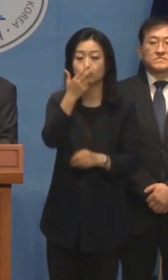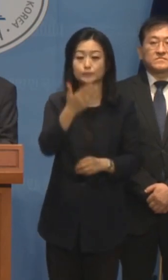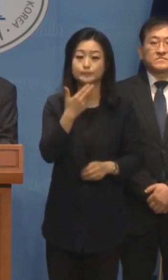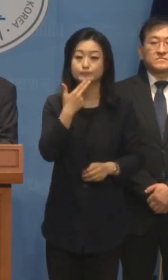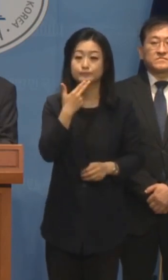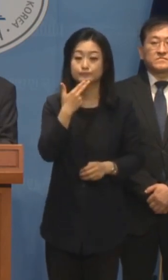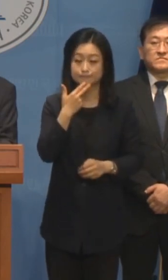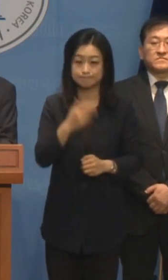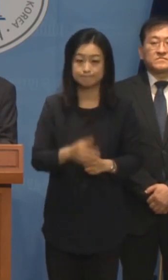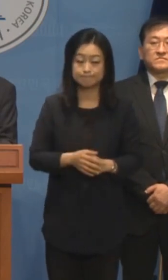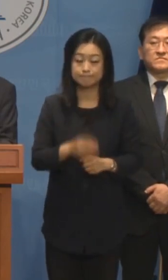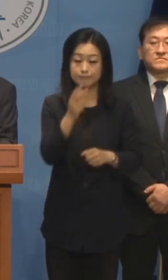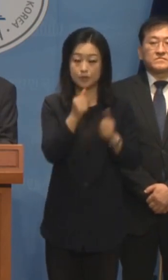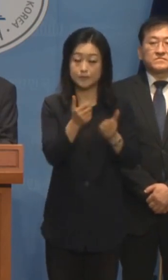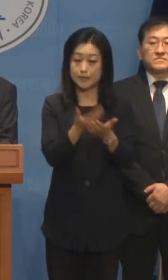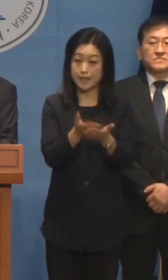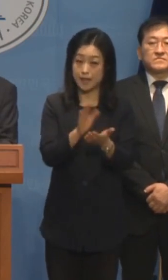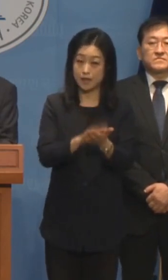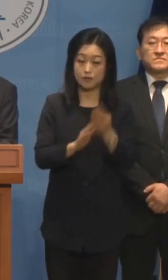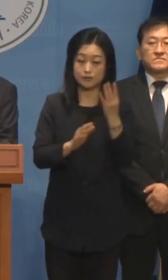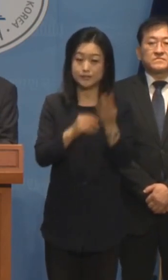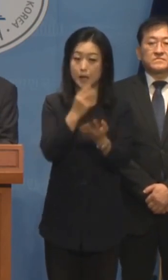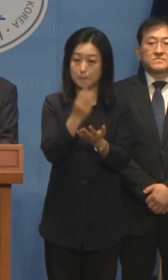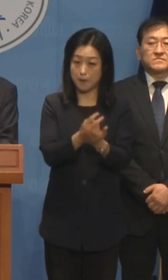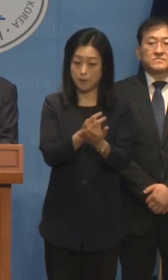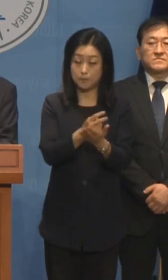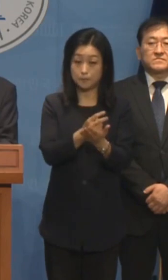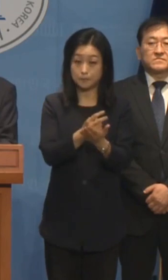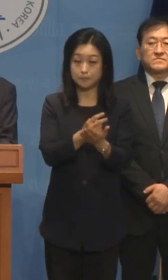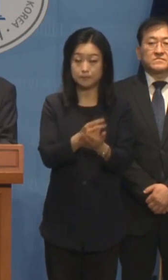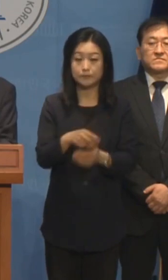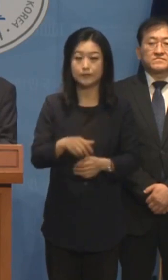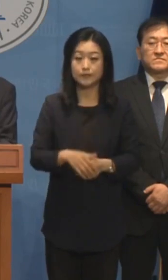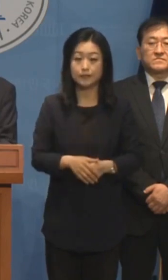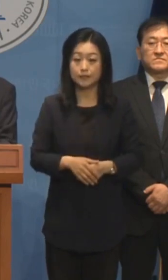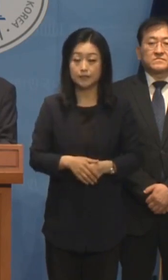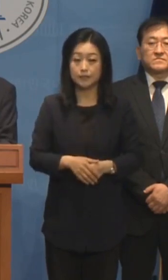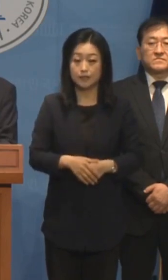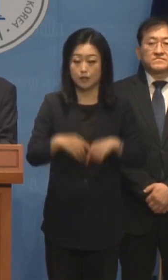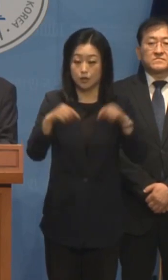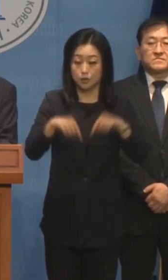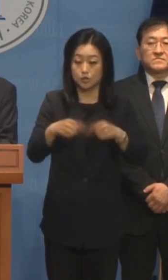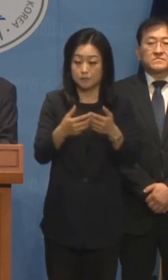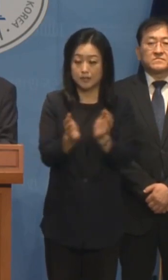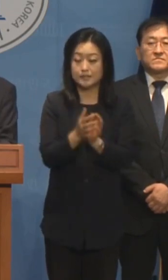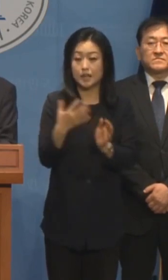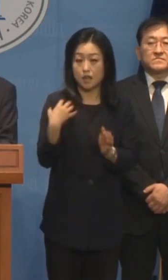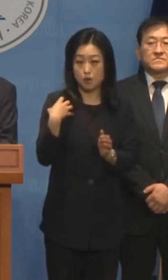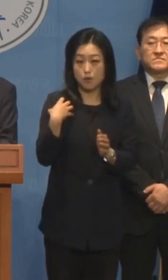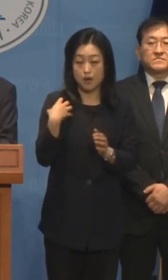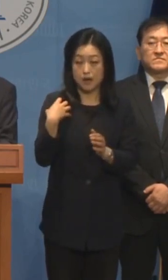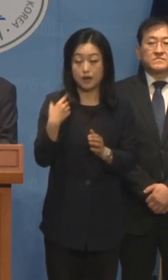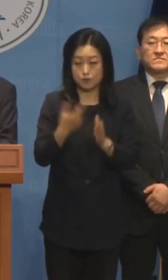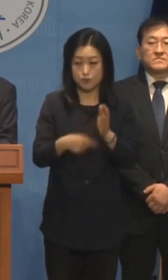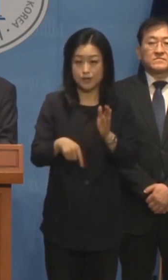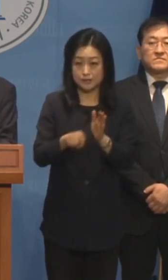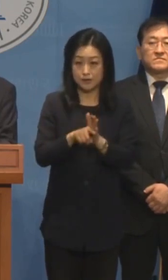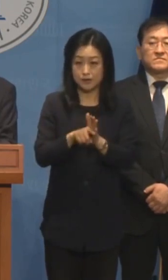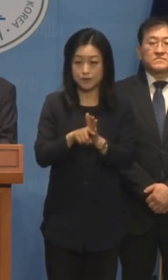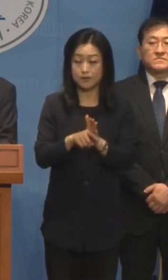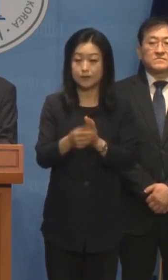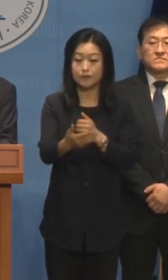모릅니다. 검찰개혁 4법의 입법 과정에서 조국혁신당이 교섭단체로서의 역할을 충분히 해낼 수 있도록